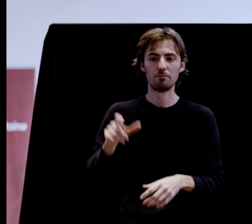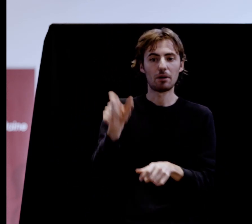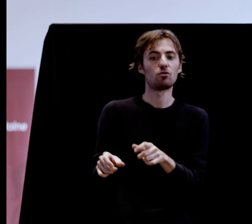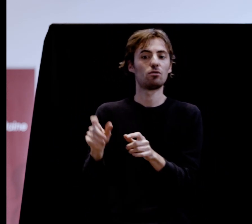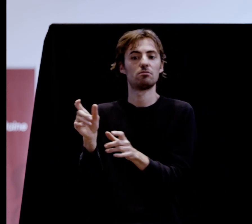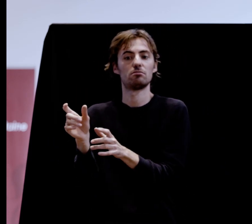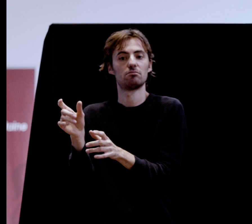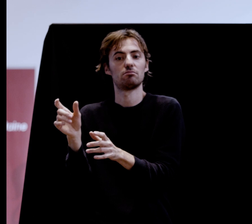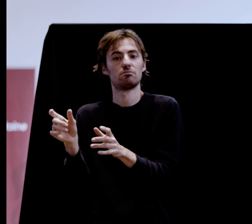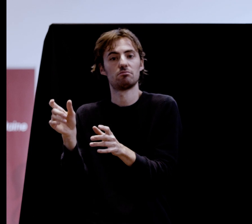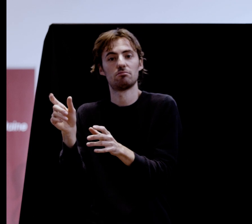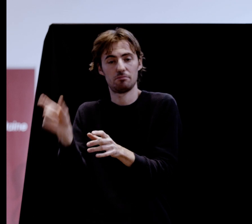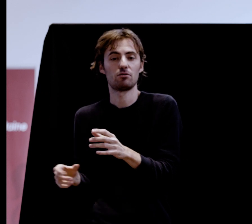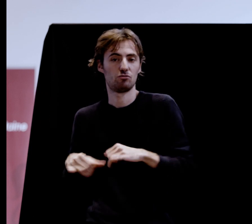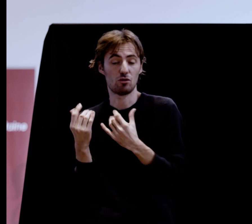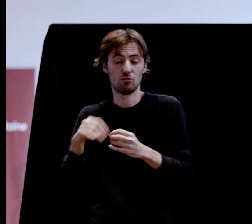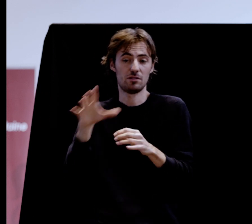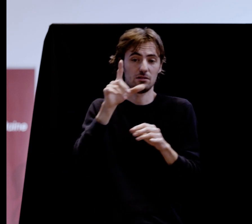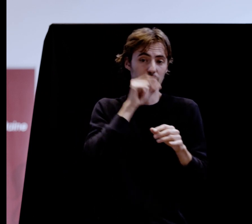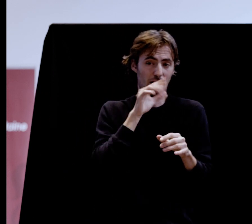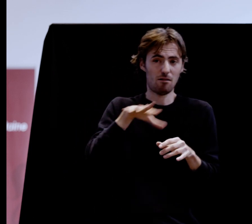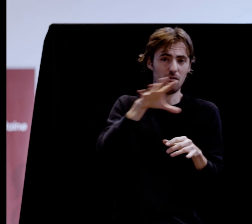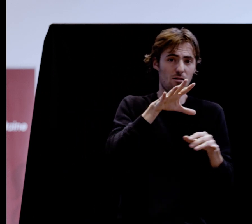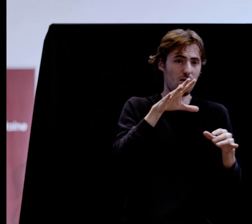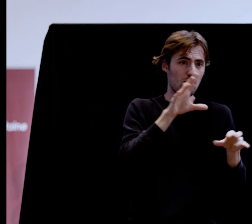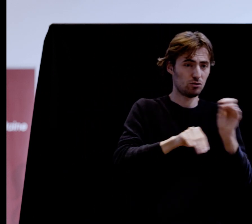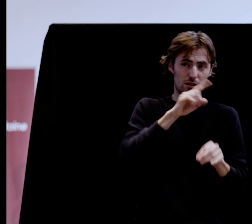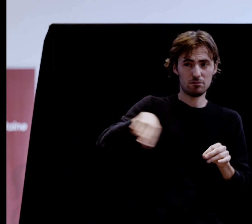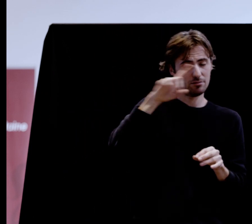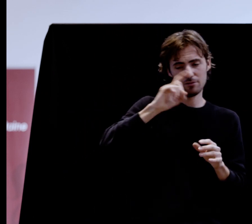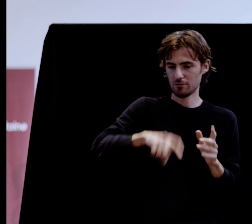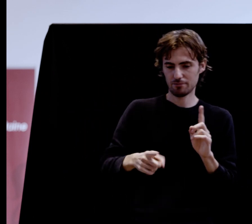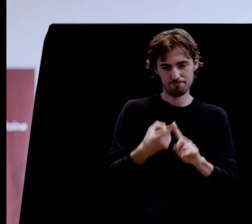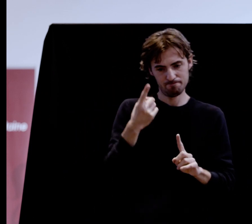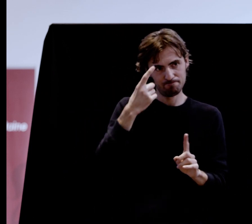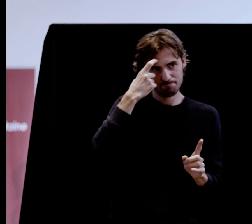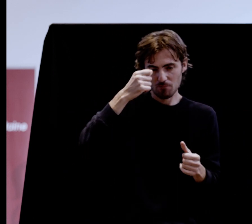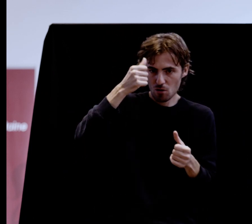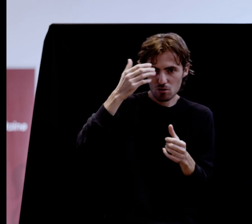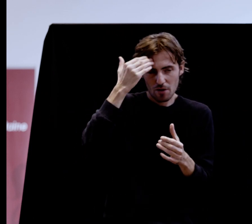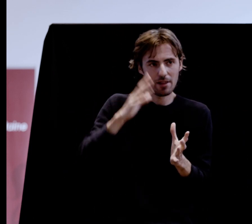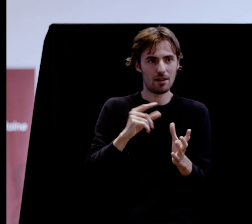que parents, en tant que soignants, qu'on doit connaître, en tout cas savoir qu'ils existent et pouvoir les retrouver.